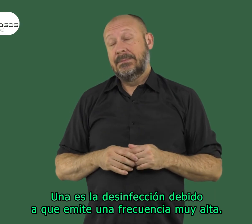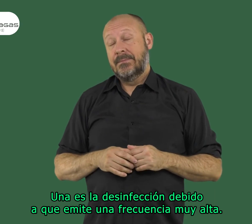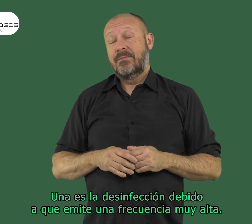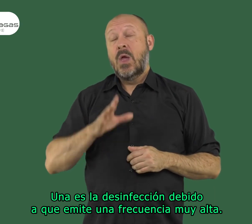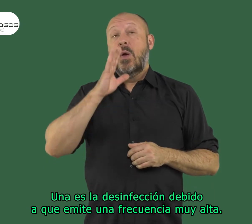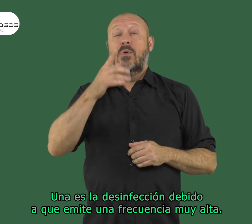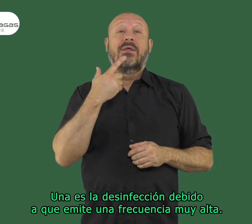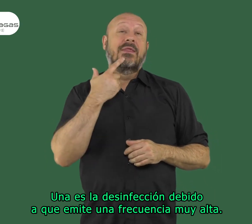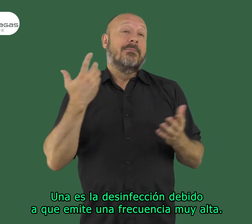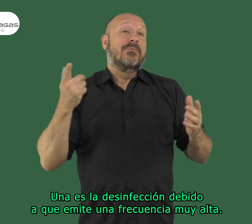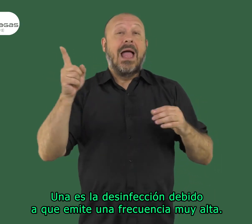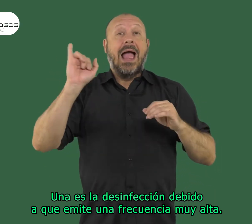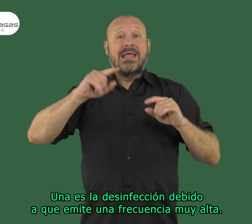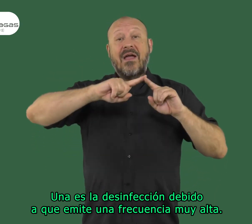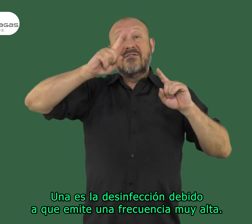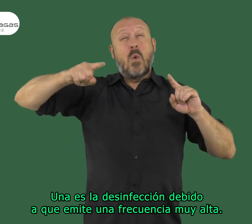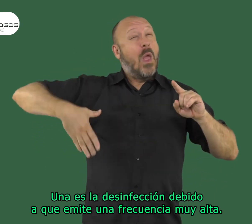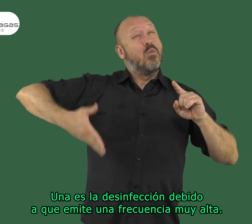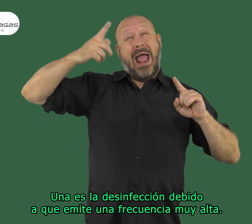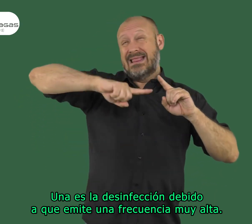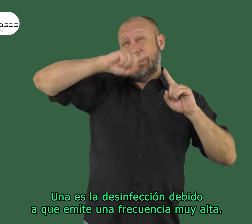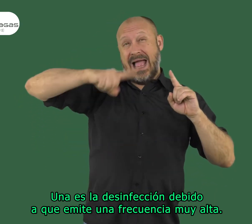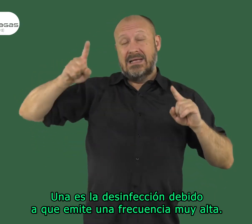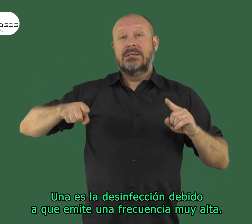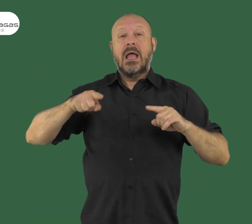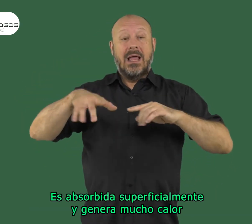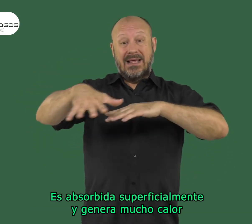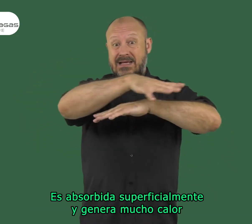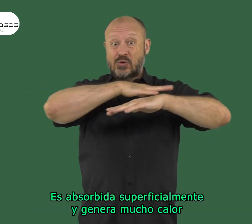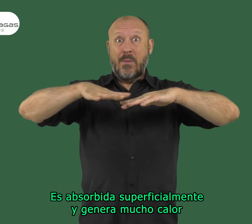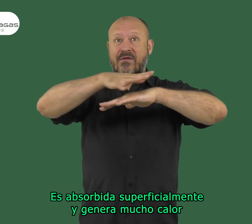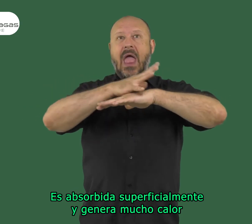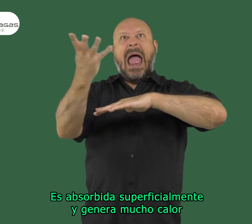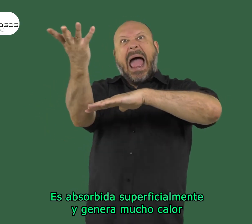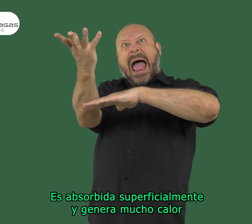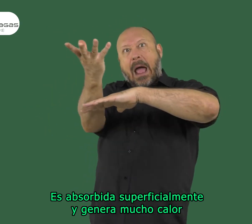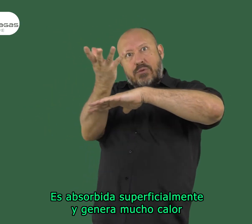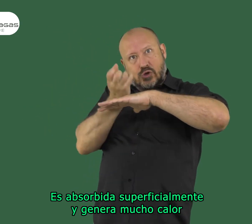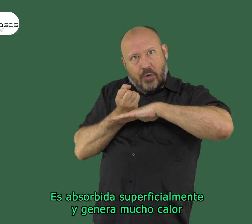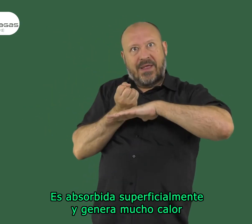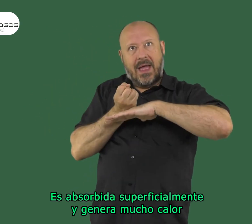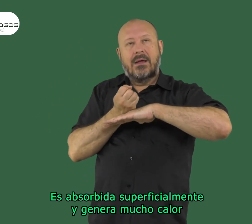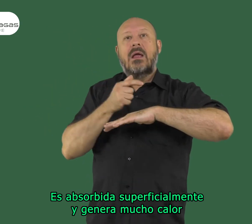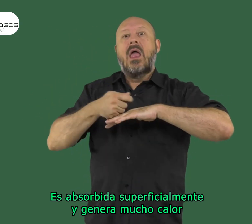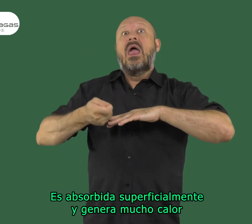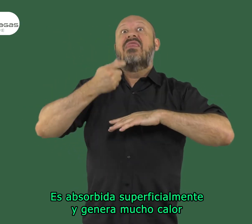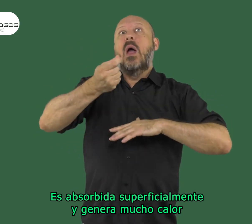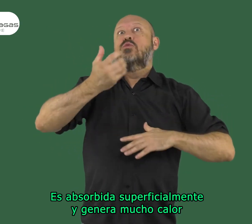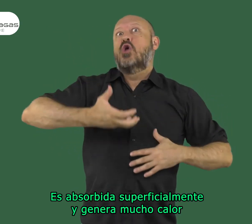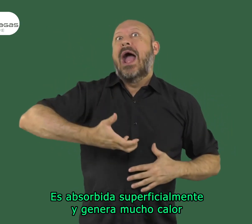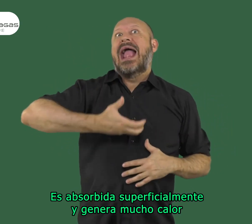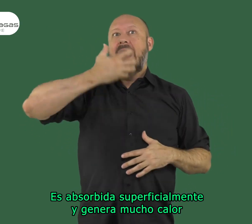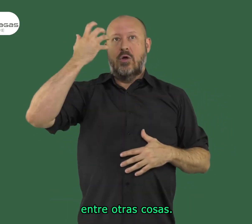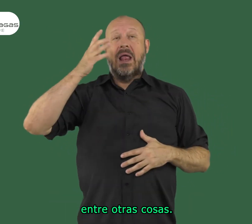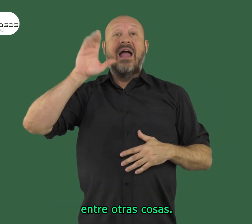desinfección, debido a que emite una frecuencia muy alta, es absorbida superficialmente y genera